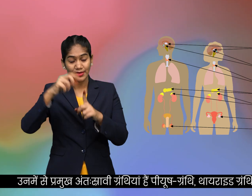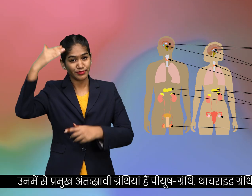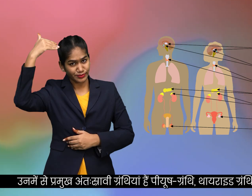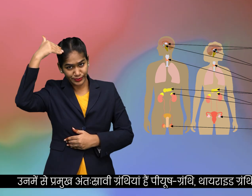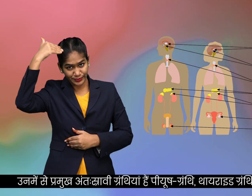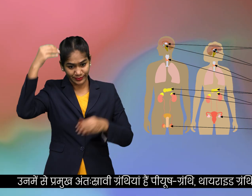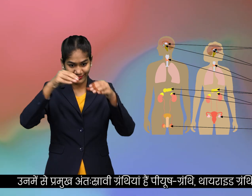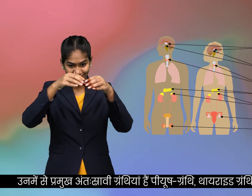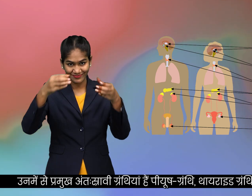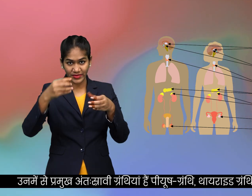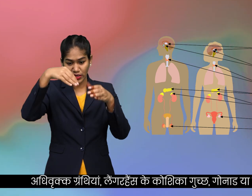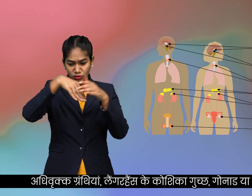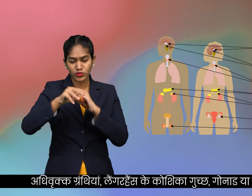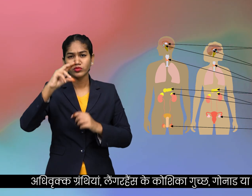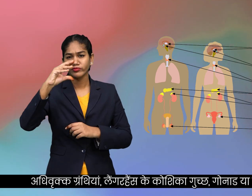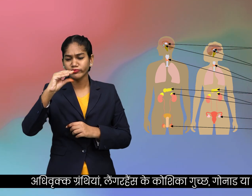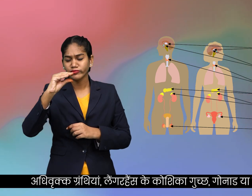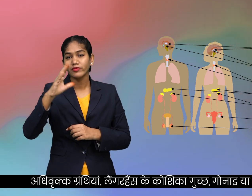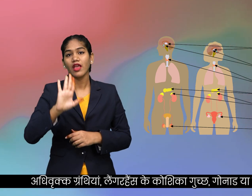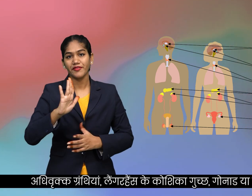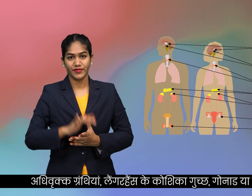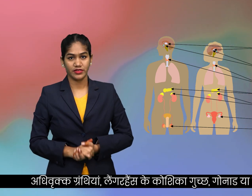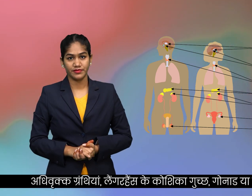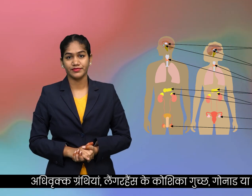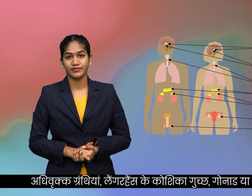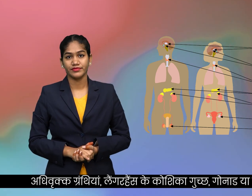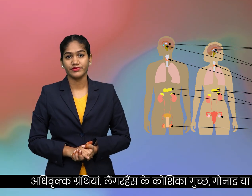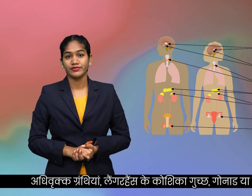पैराथायरॉयड ग्रंथियां, अधिवृक्क ग्रंथियां,